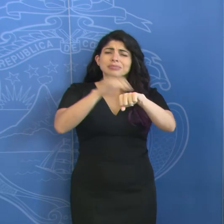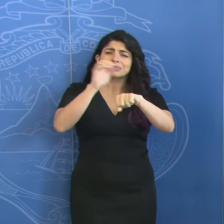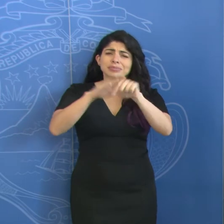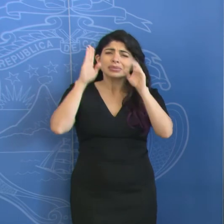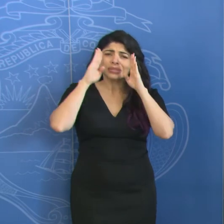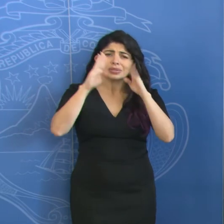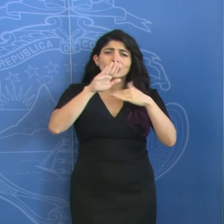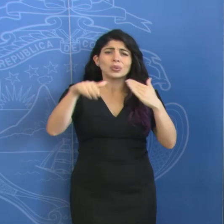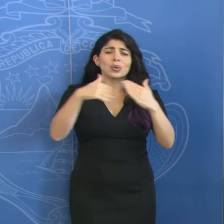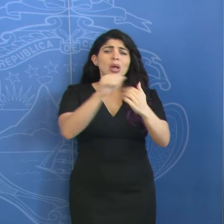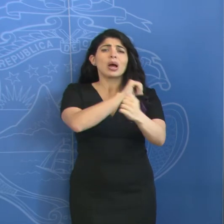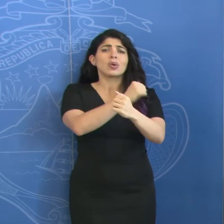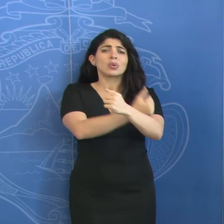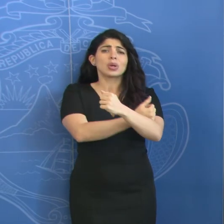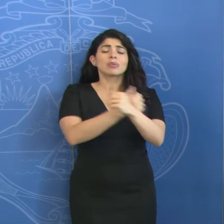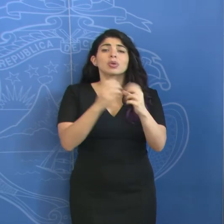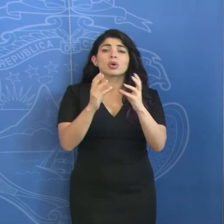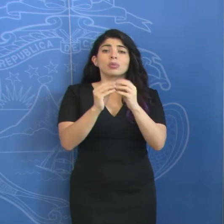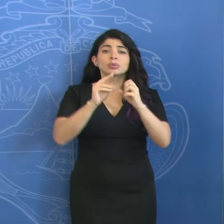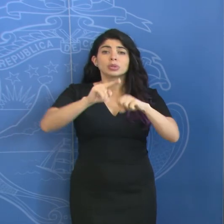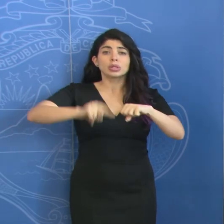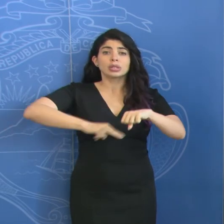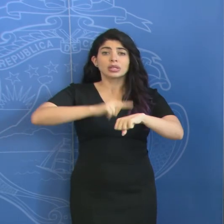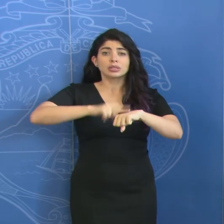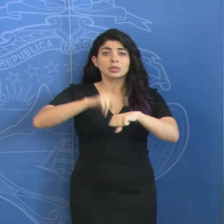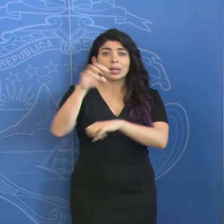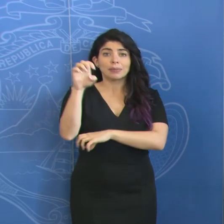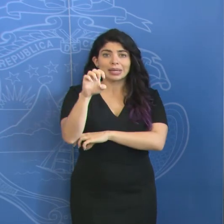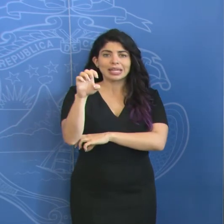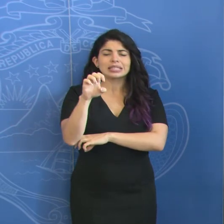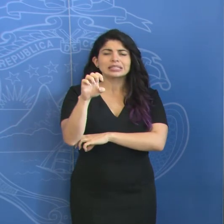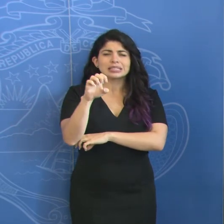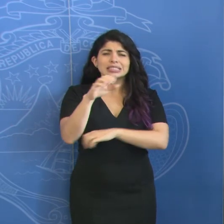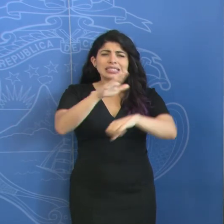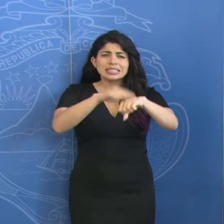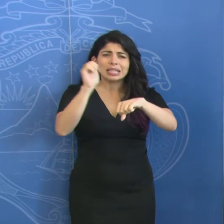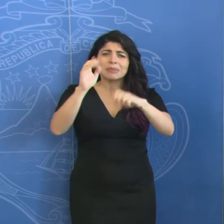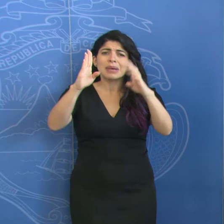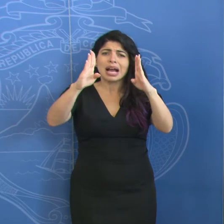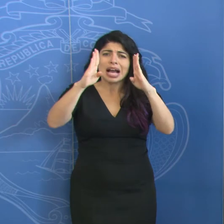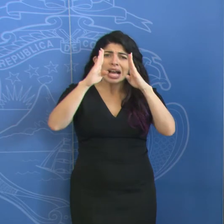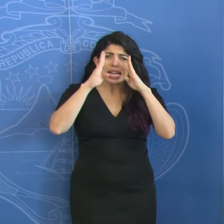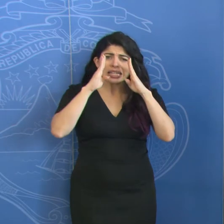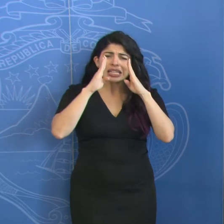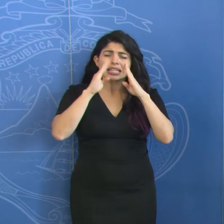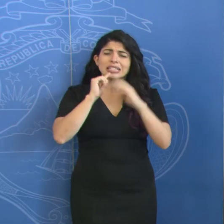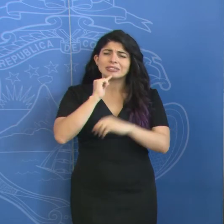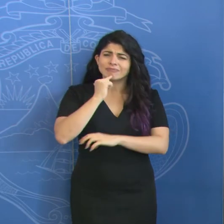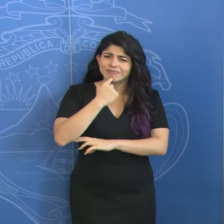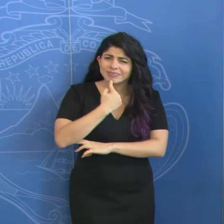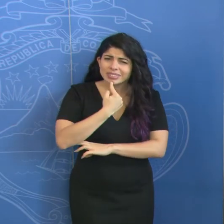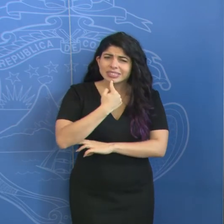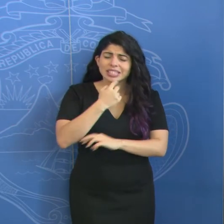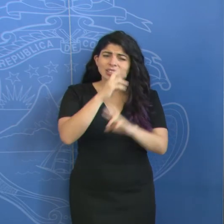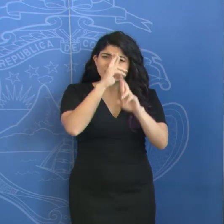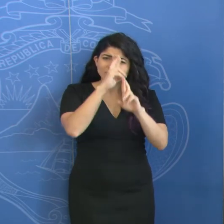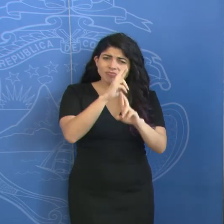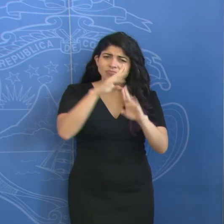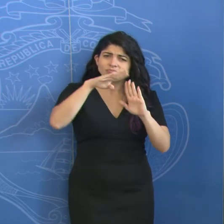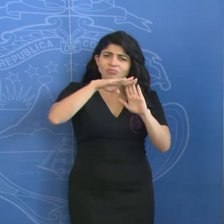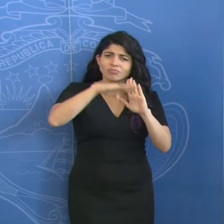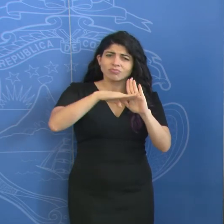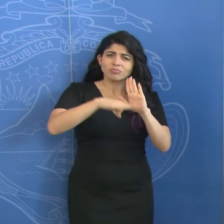las autoridades de la Comisión Nacional de Emergencias a atender con recelo cada una de las medidas